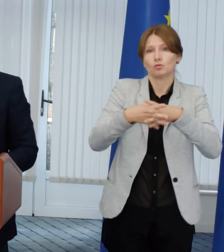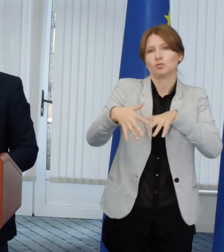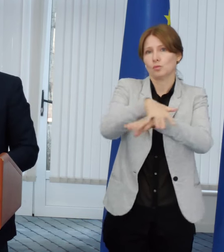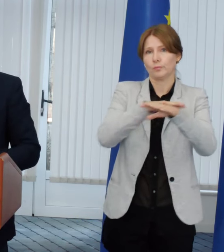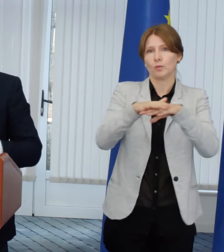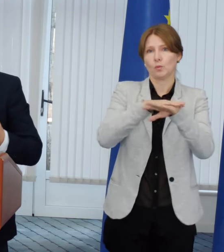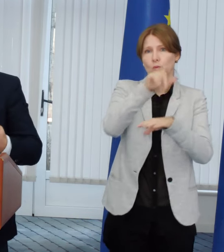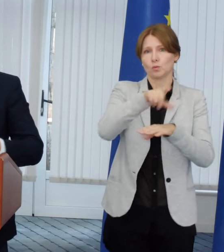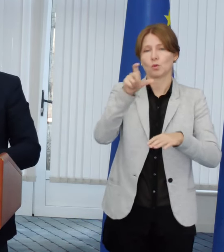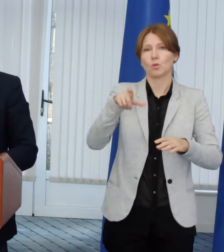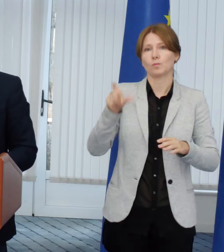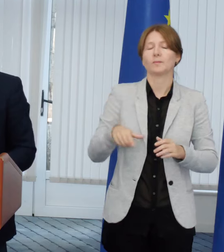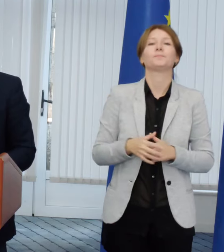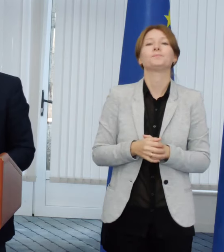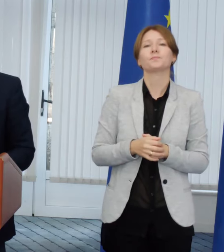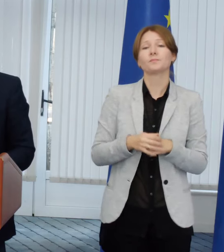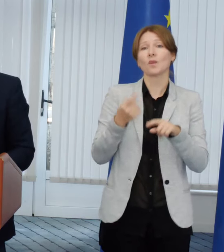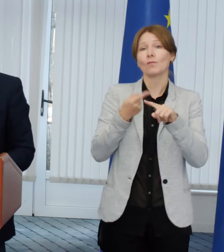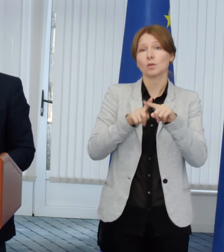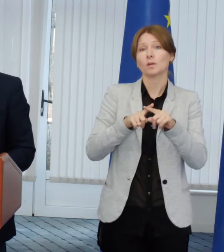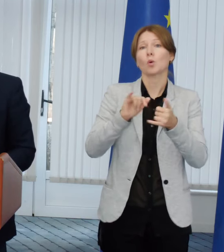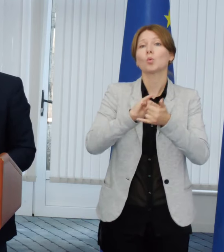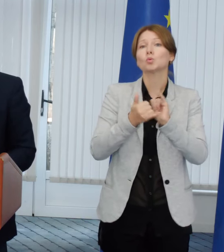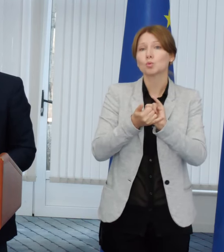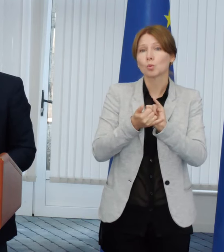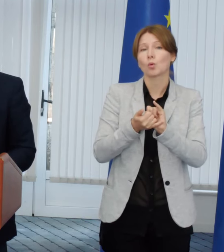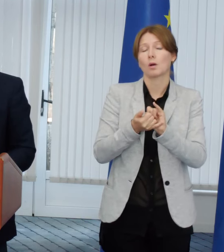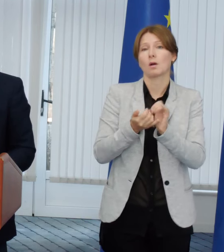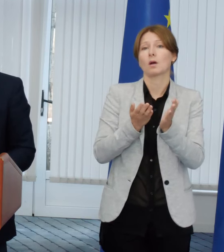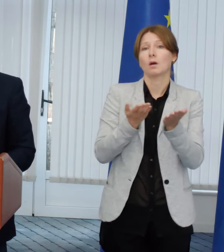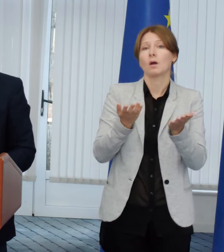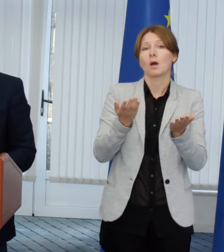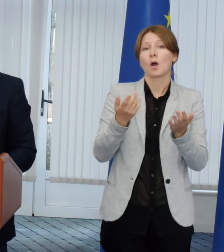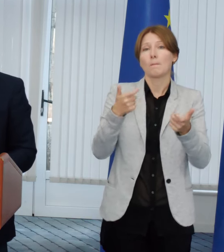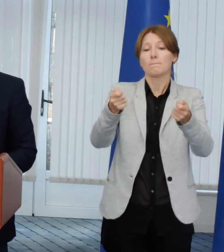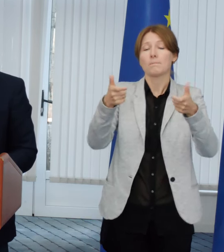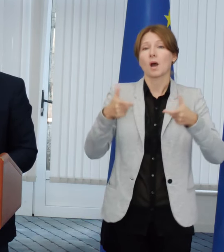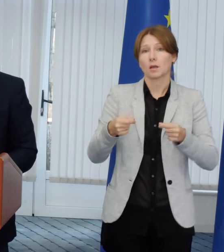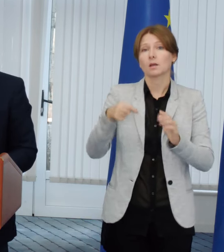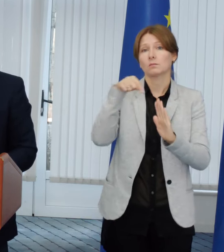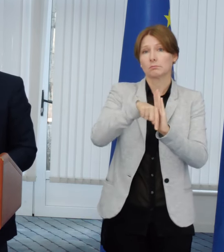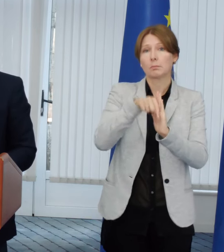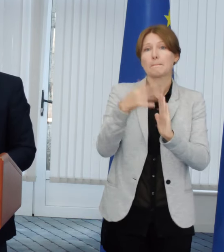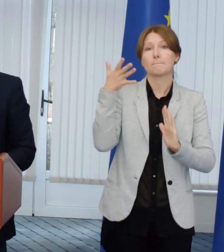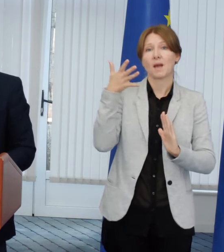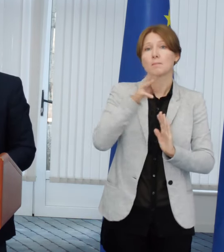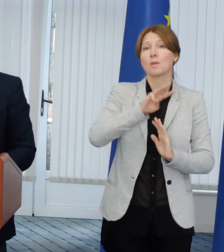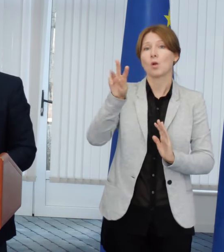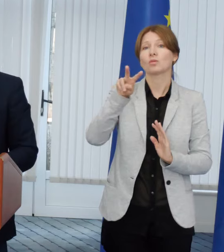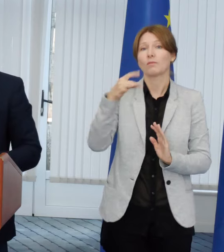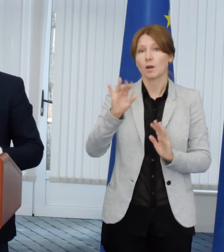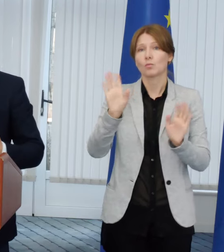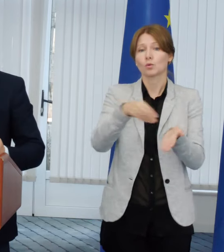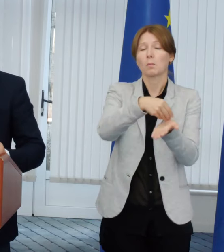comunitate. Deci, în acest serviciu am pregătit un pachet de aproximativ 5 milioane de lei. Vom